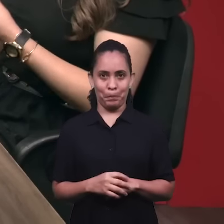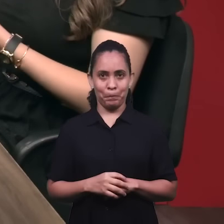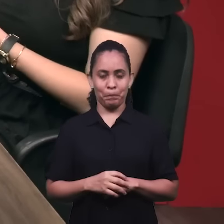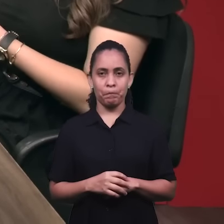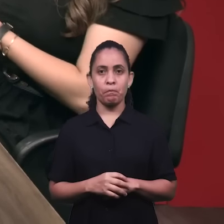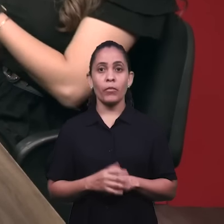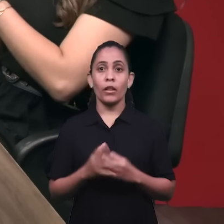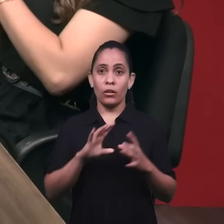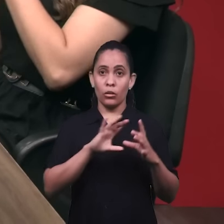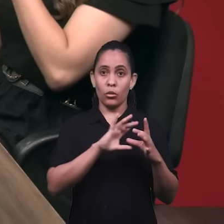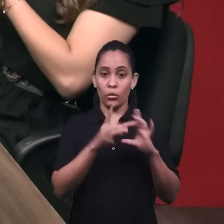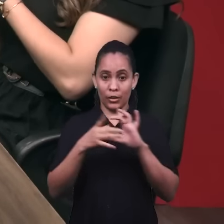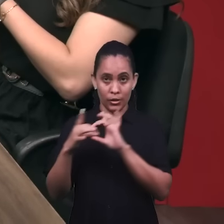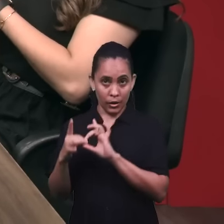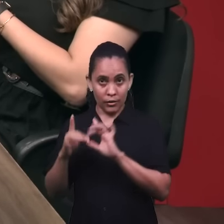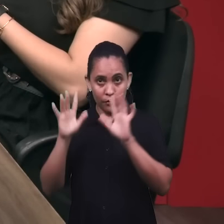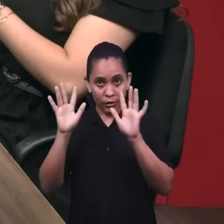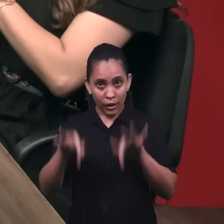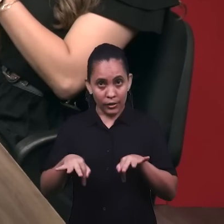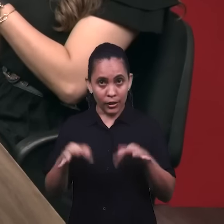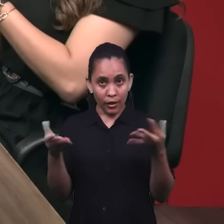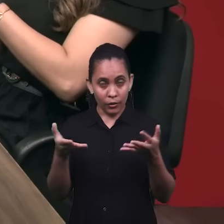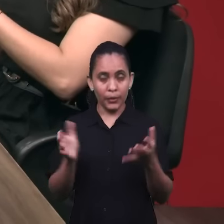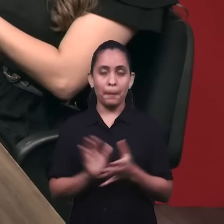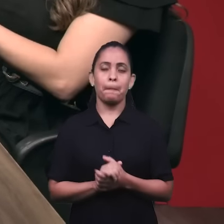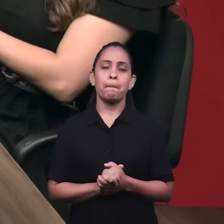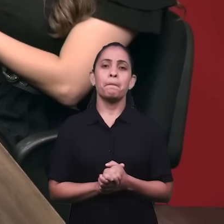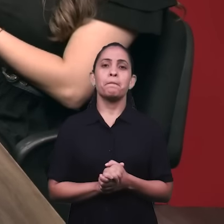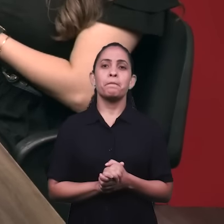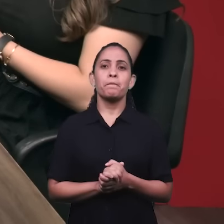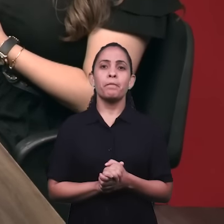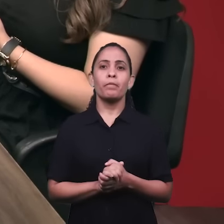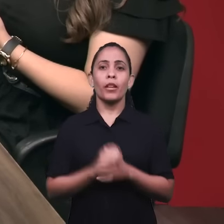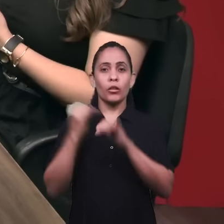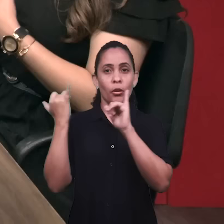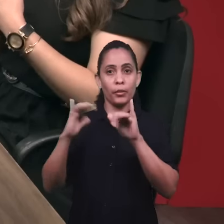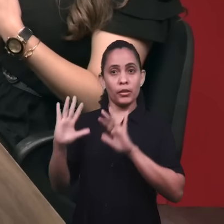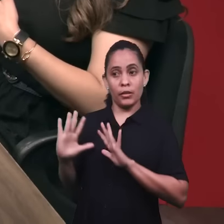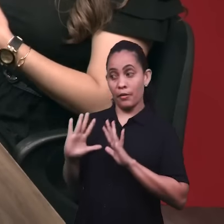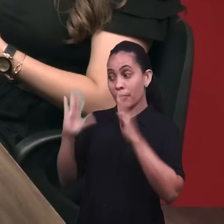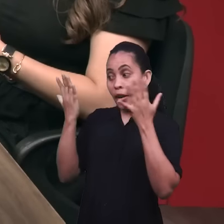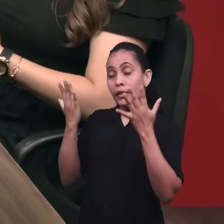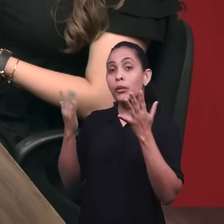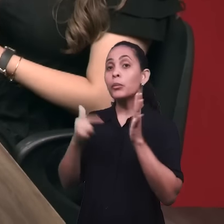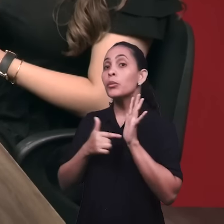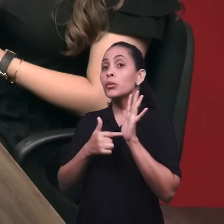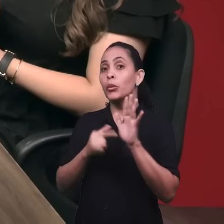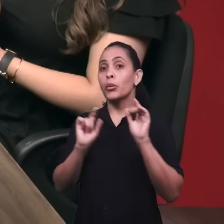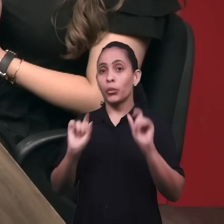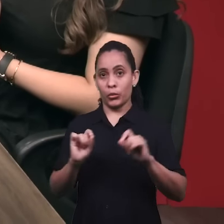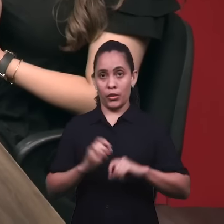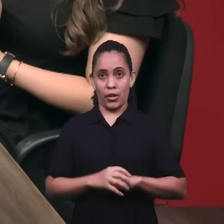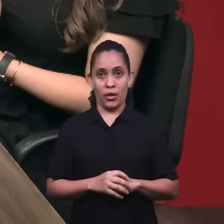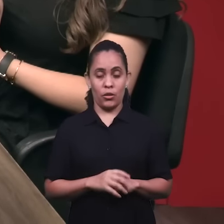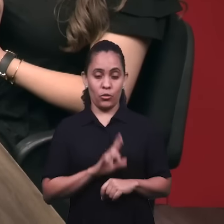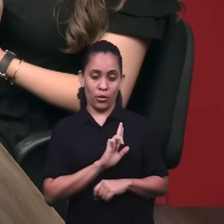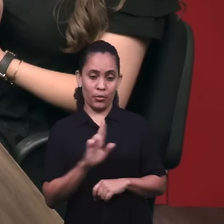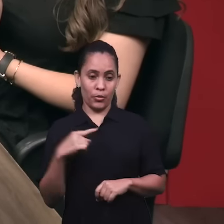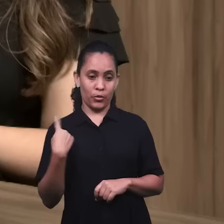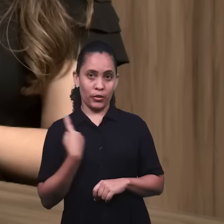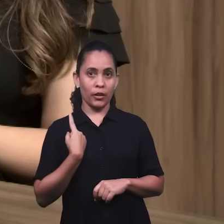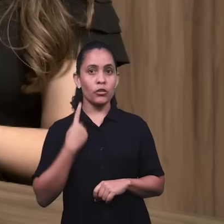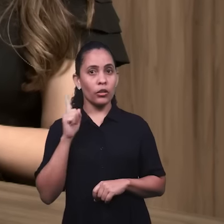para contextualizar, assim, fechar, amarrar um pouquinho, que trombetas e festas nada mais fala do que o nome da nossa